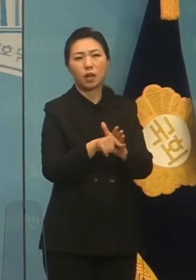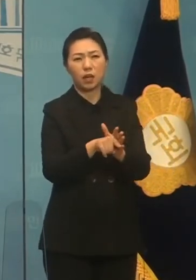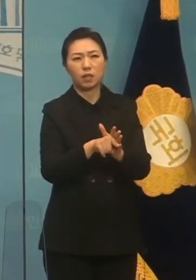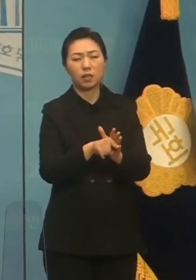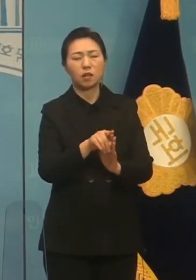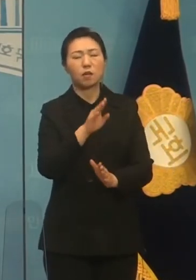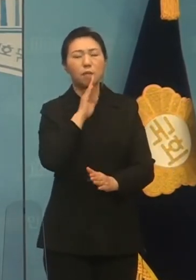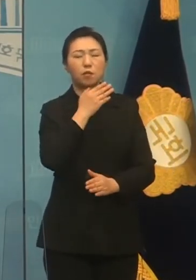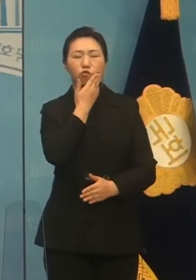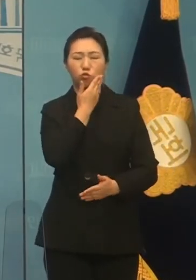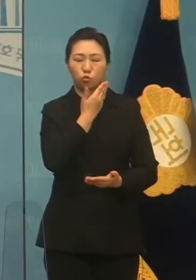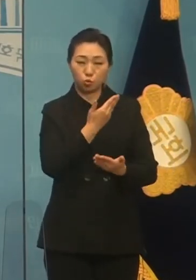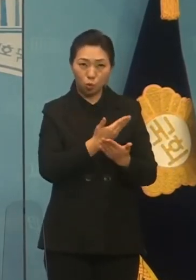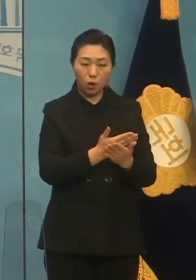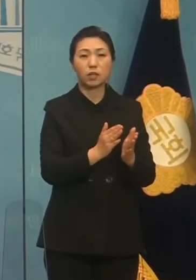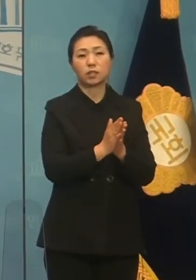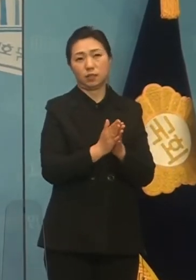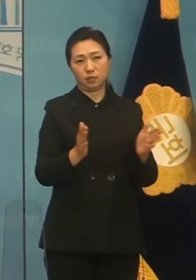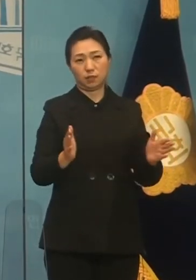될 것입니다.